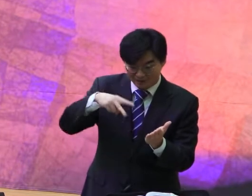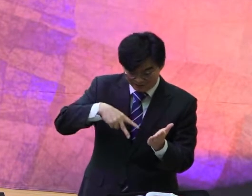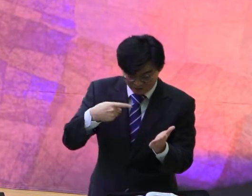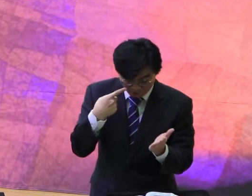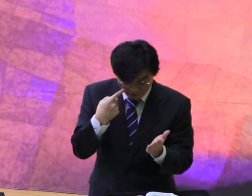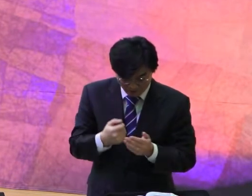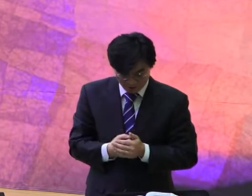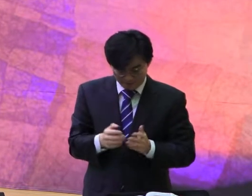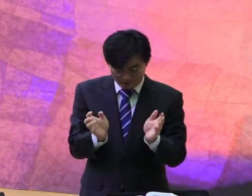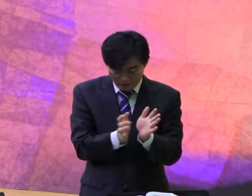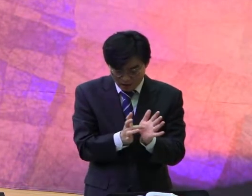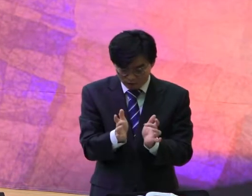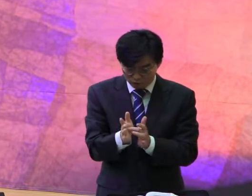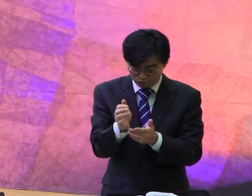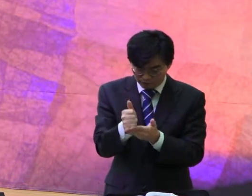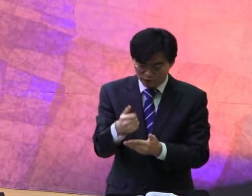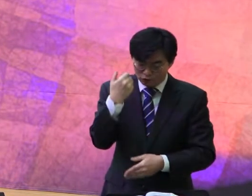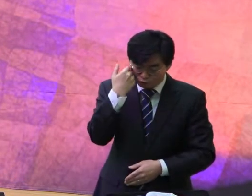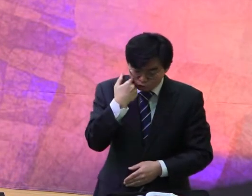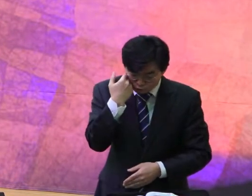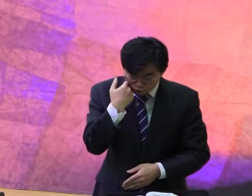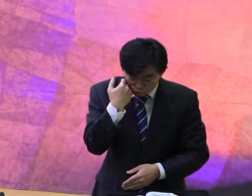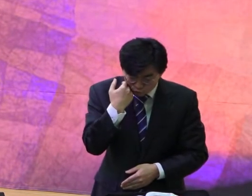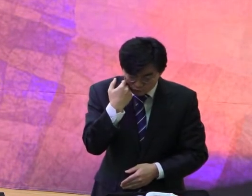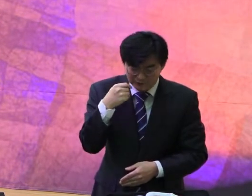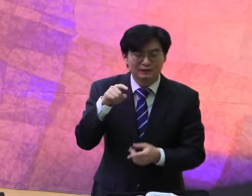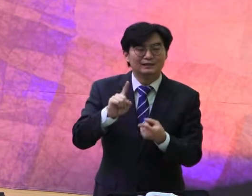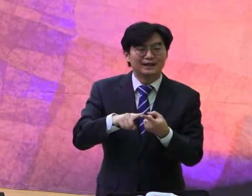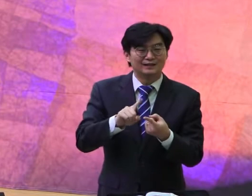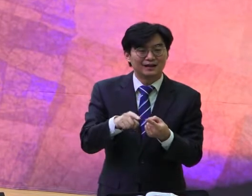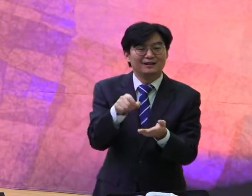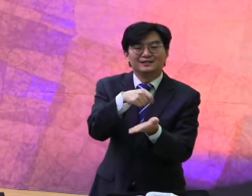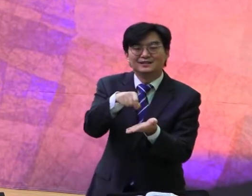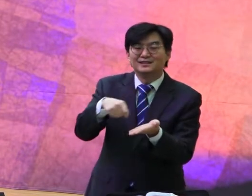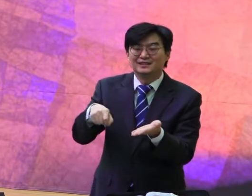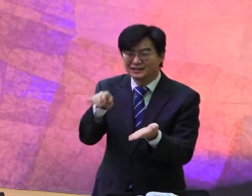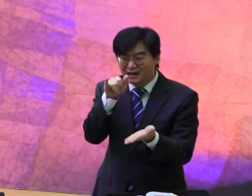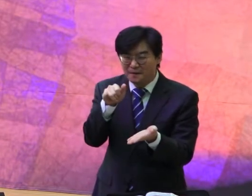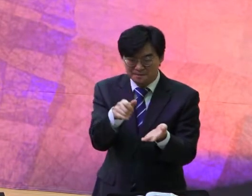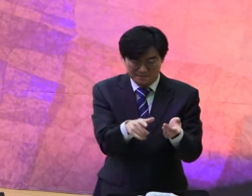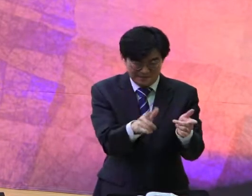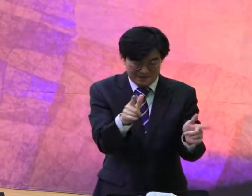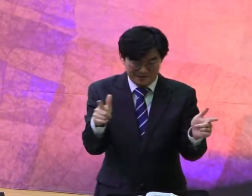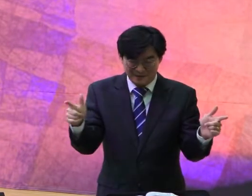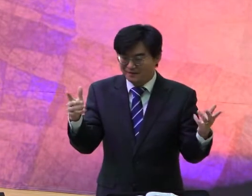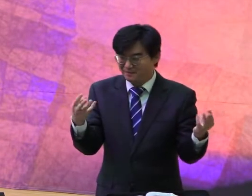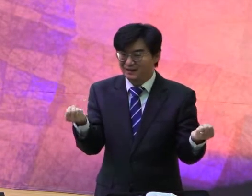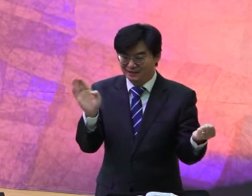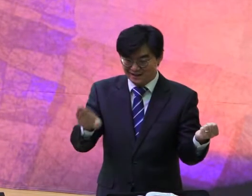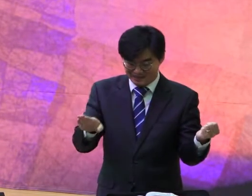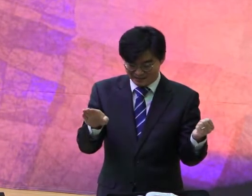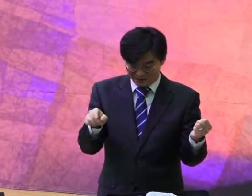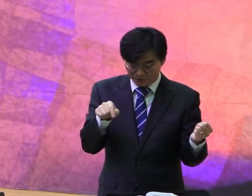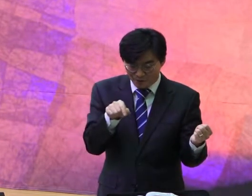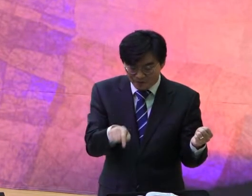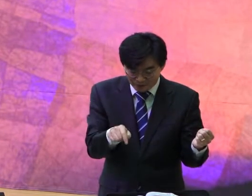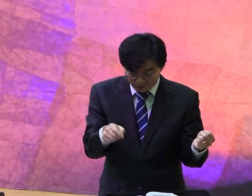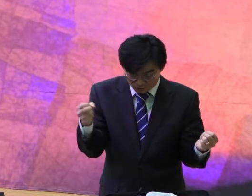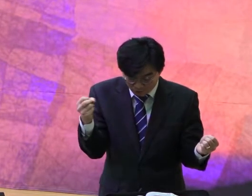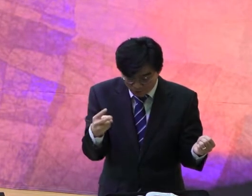예수 그리스도가 어떤 분이신지 그리고 예수 그리스도를 믿는 믿음의 사람, 신앙인은 어떤 사람인지에 대해서